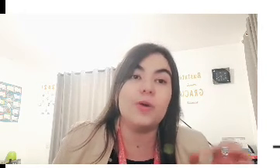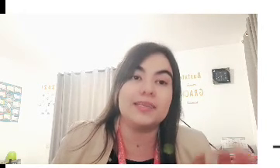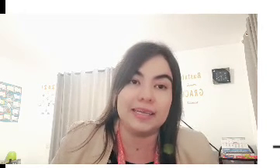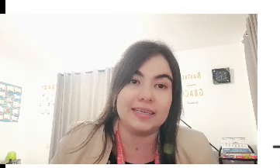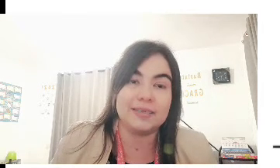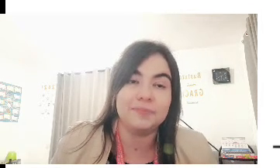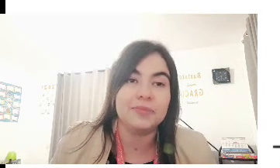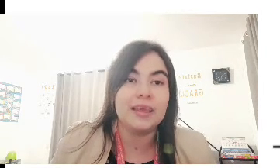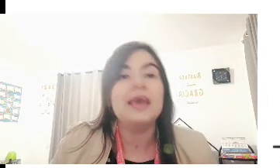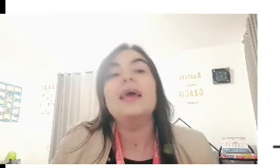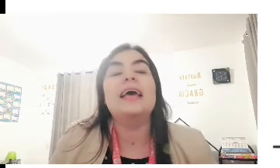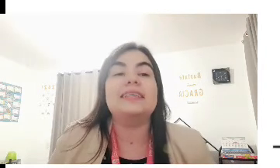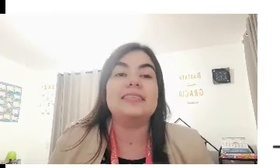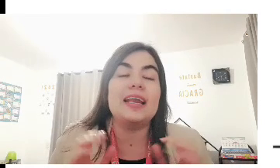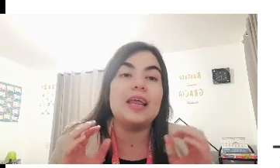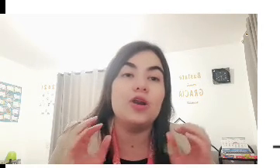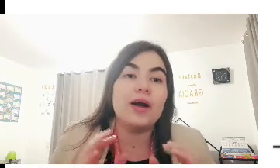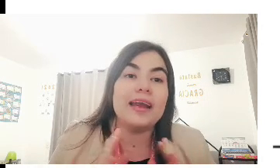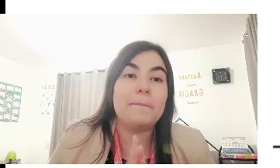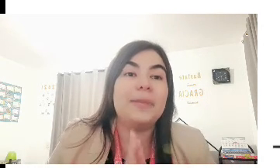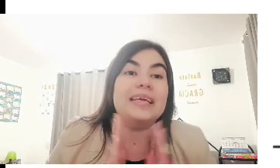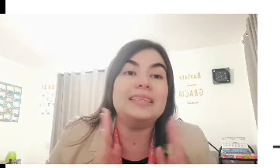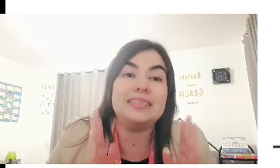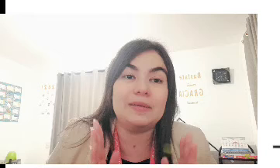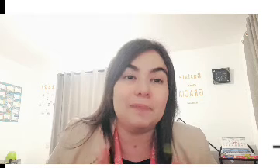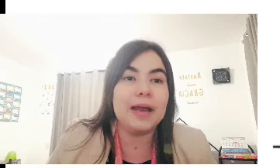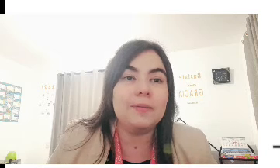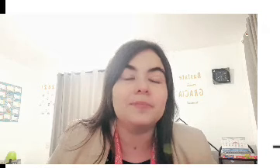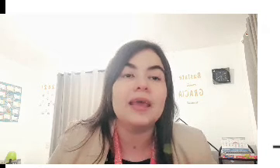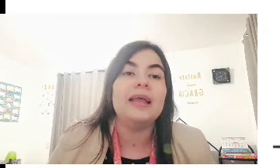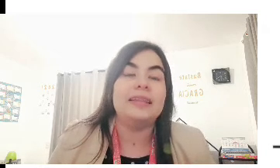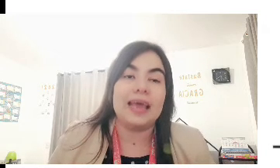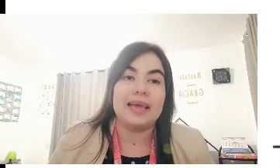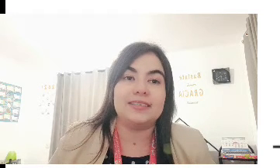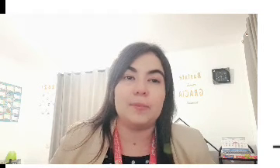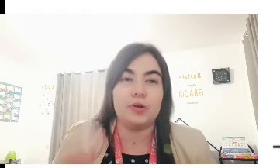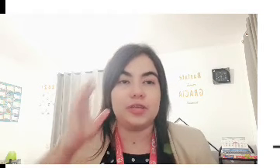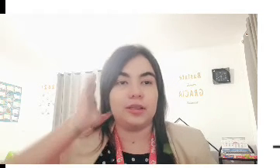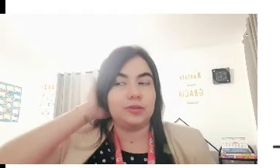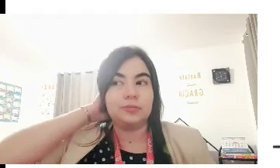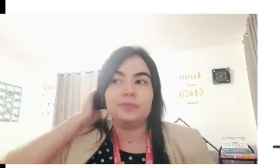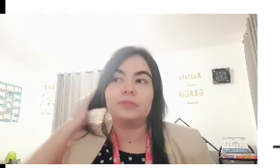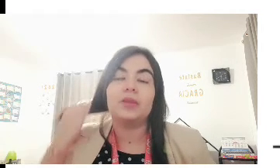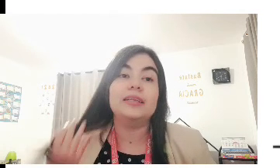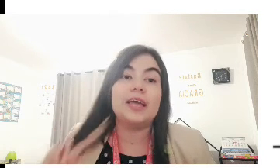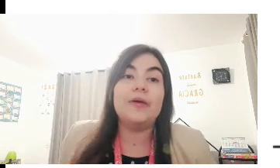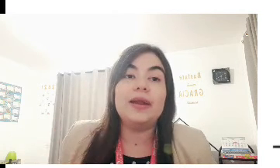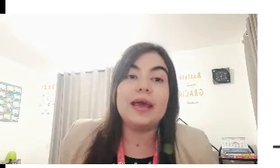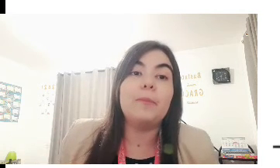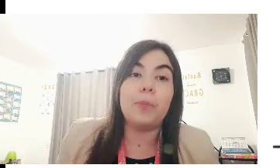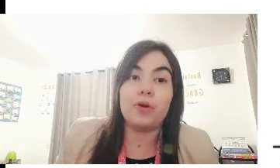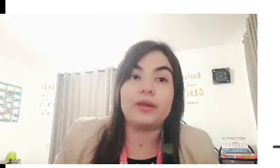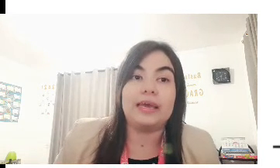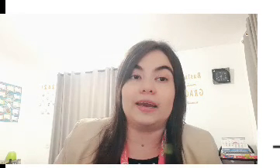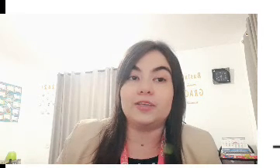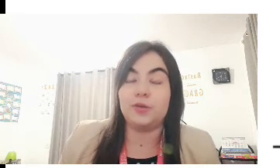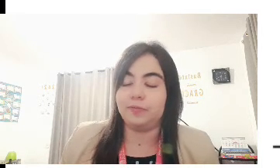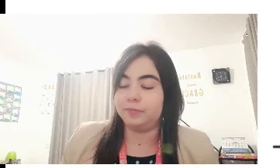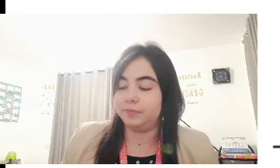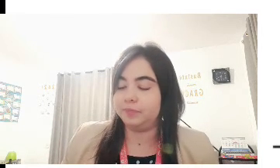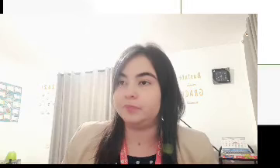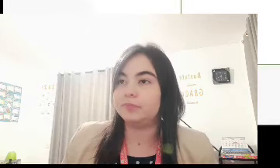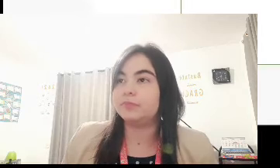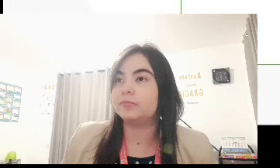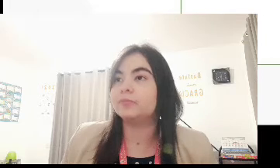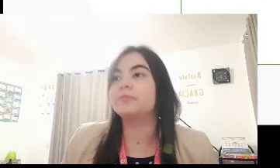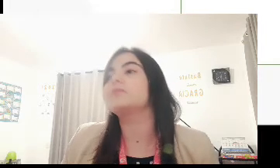en lengua de señas. Este es el eslogan principal de este proyecto. Ya verán por qué razón.